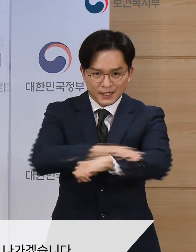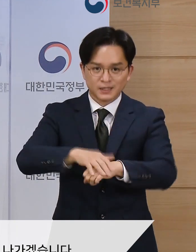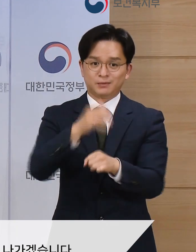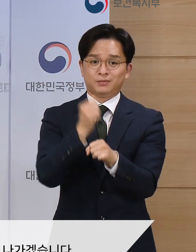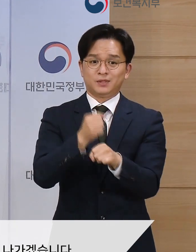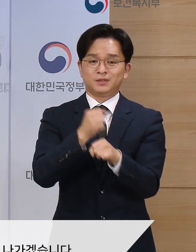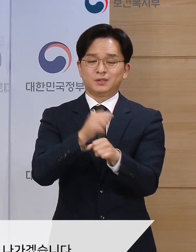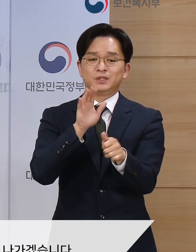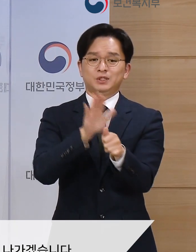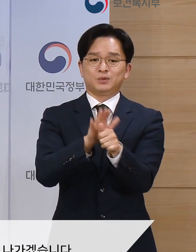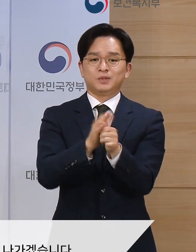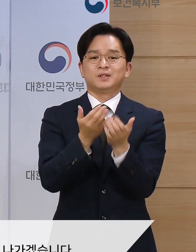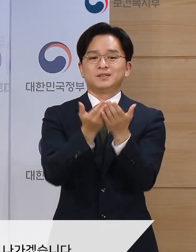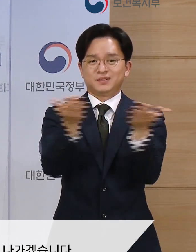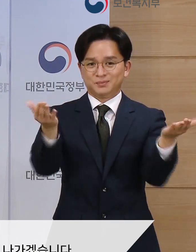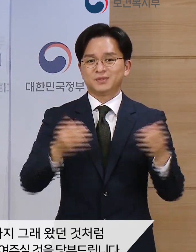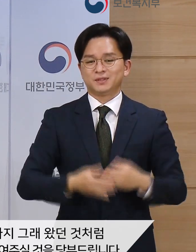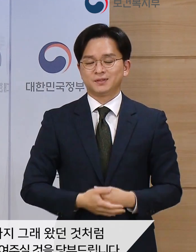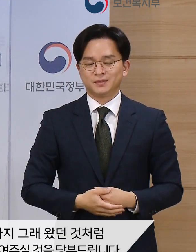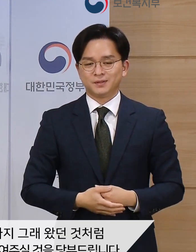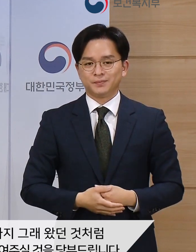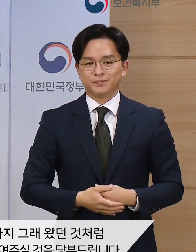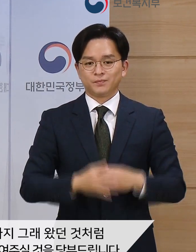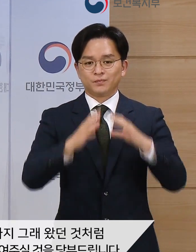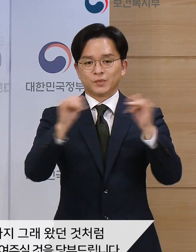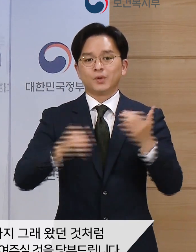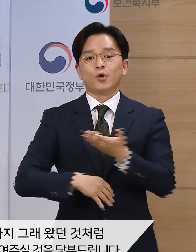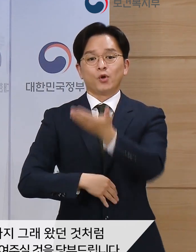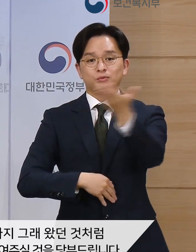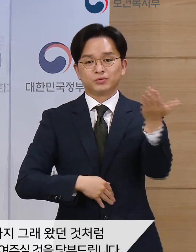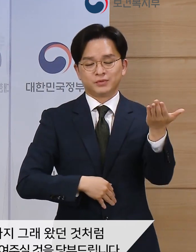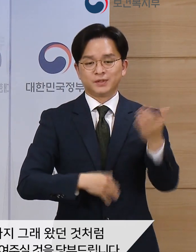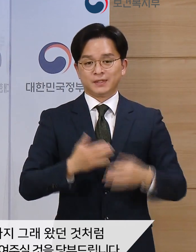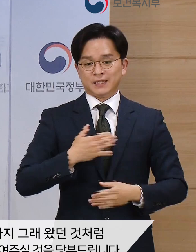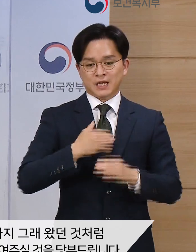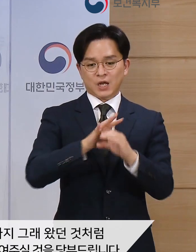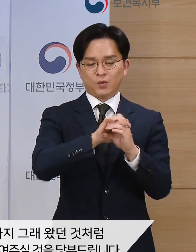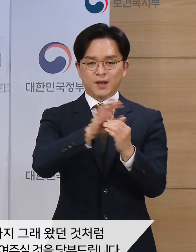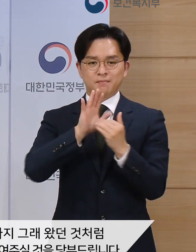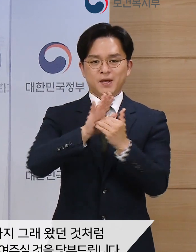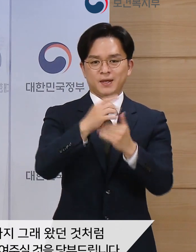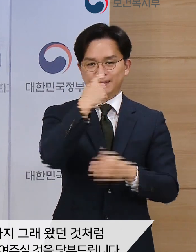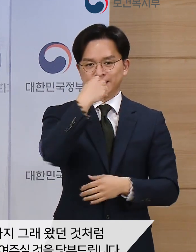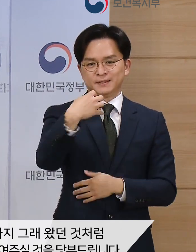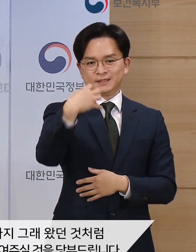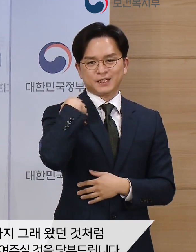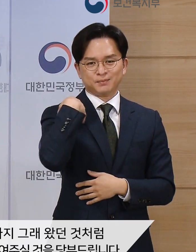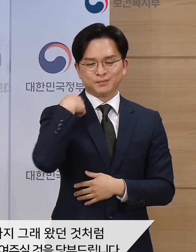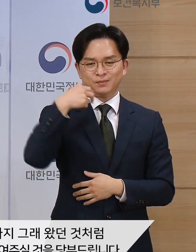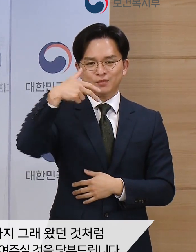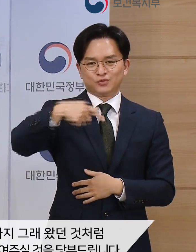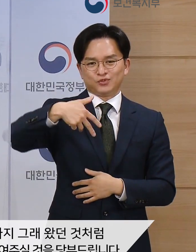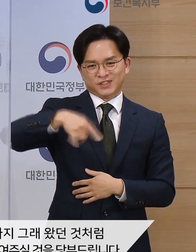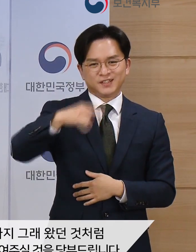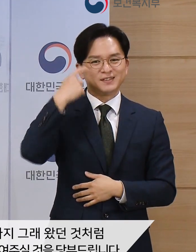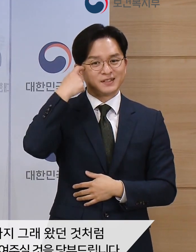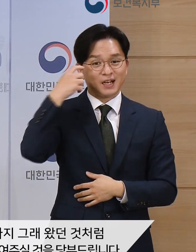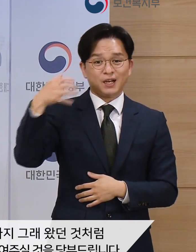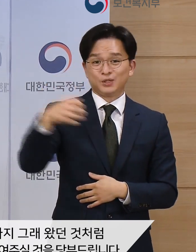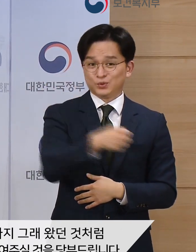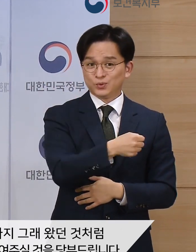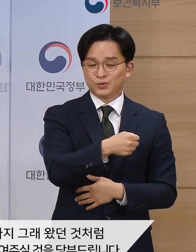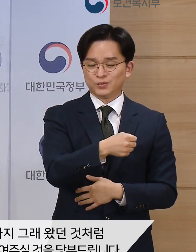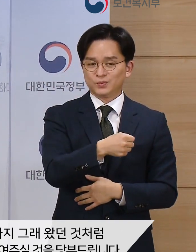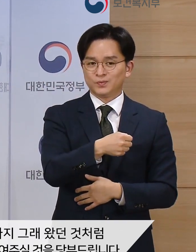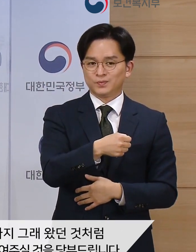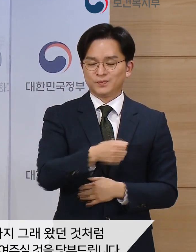추진해 나가겠습니다. 국민 여러분들도 한 분 한 분이 방역의 주체로서 지금까지 그래왔던